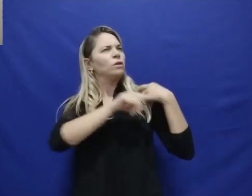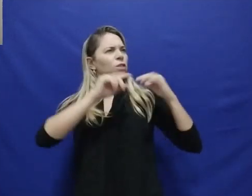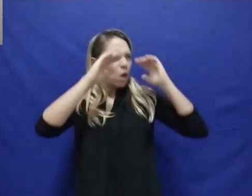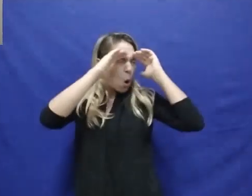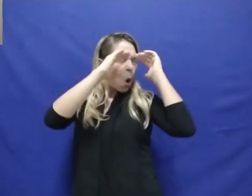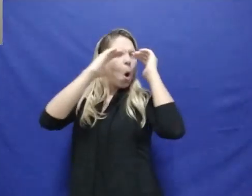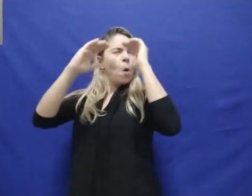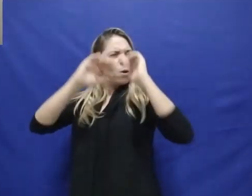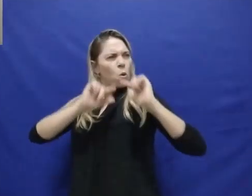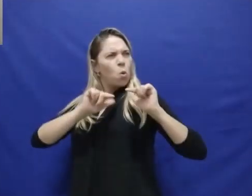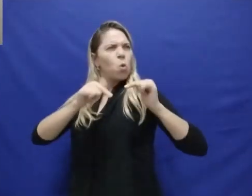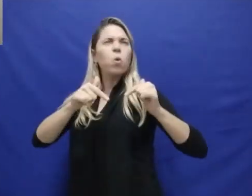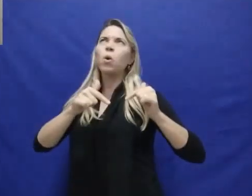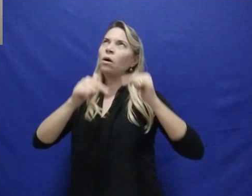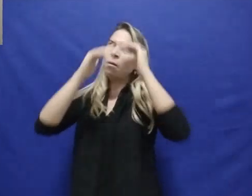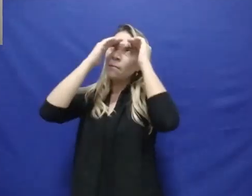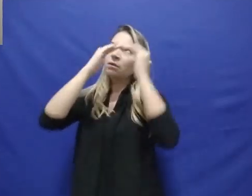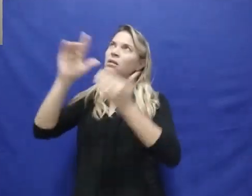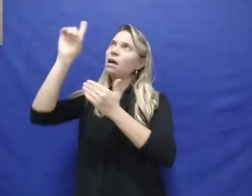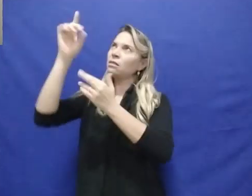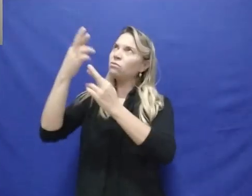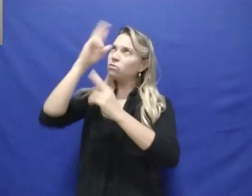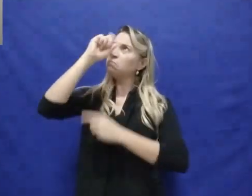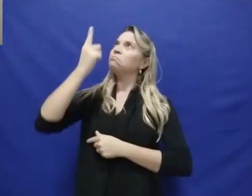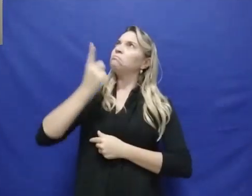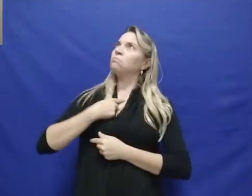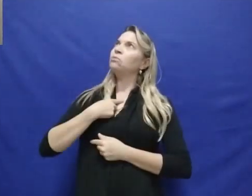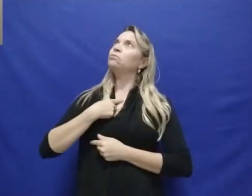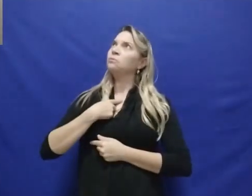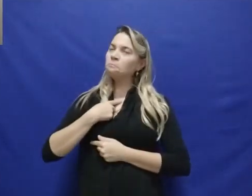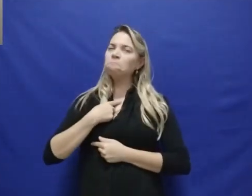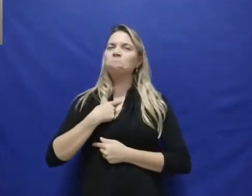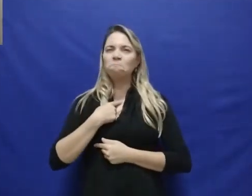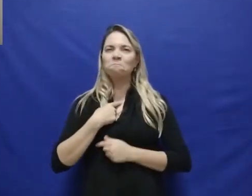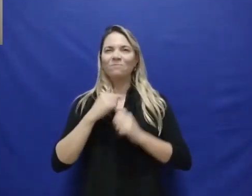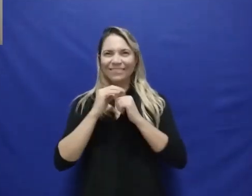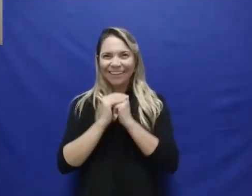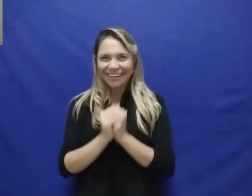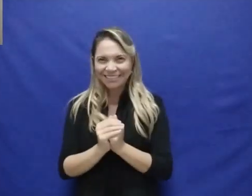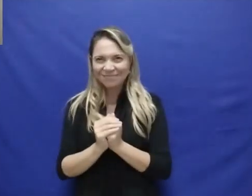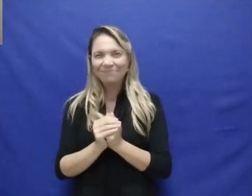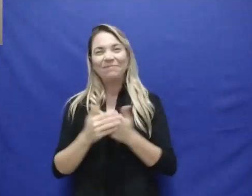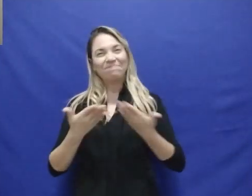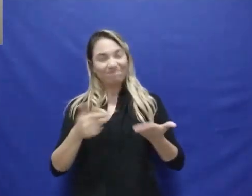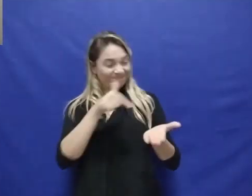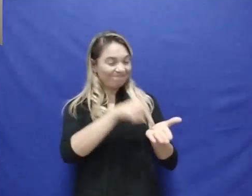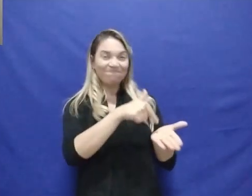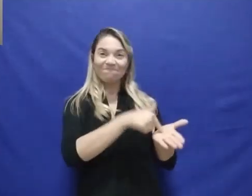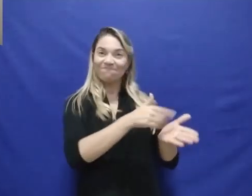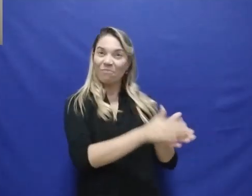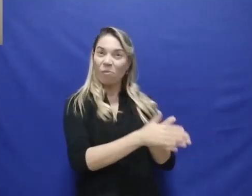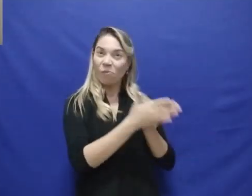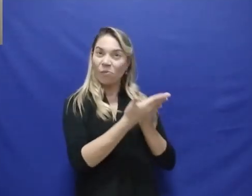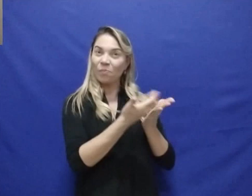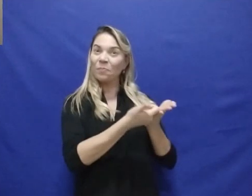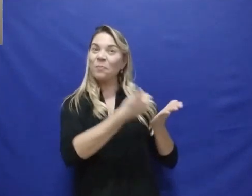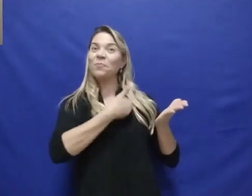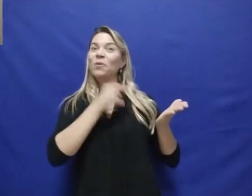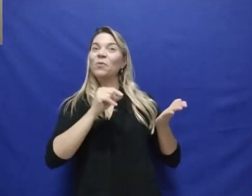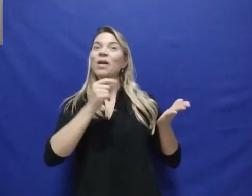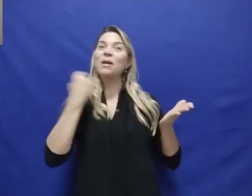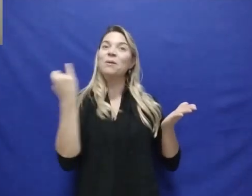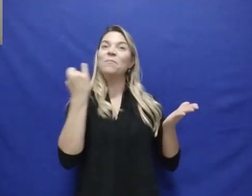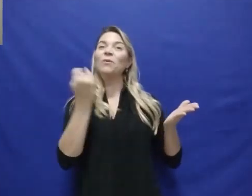ministério. Amém. Meus irmãos, convocados pela palavra de Deus para uma vida santa no poder